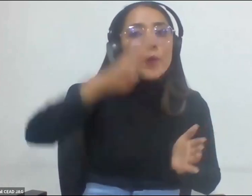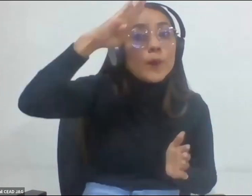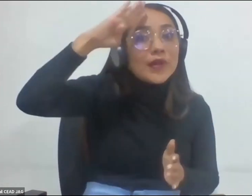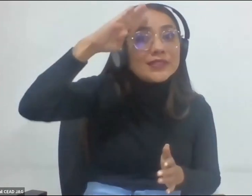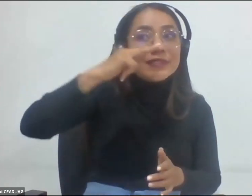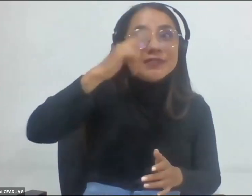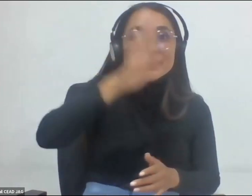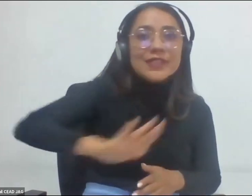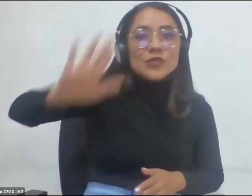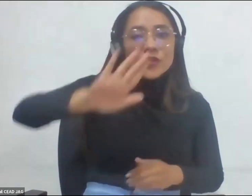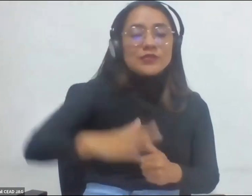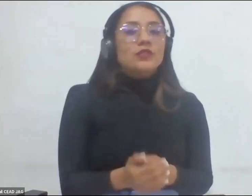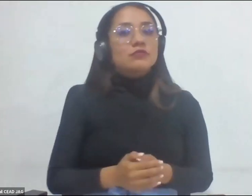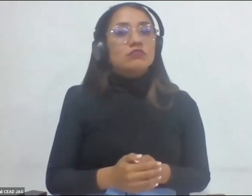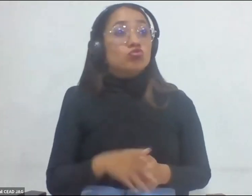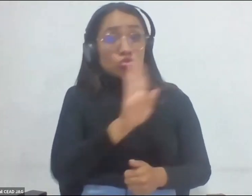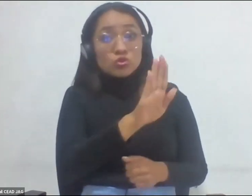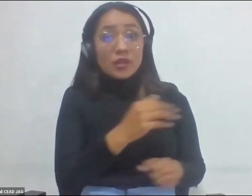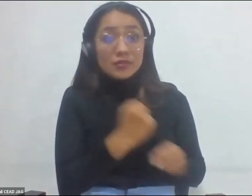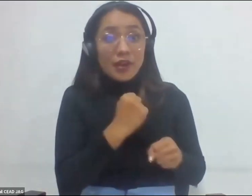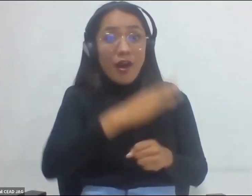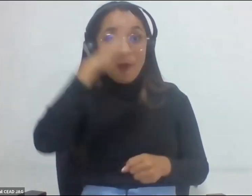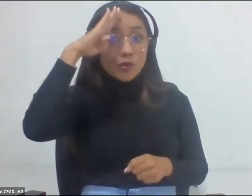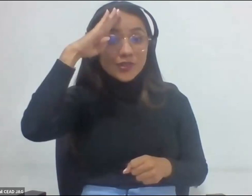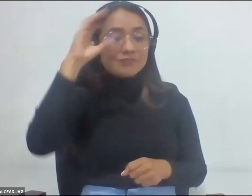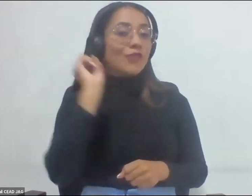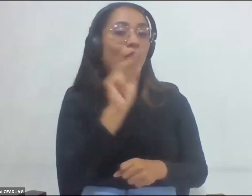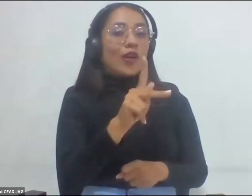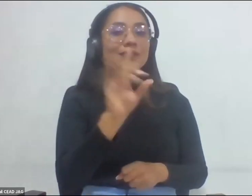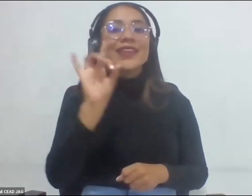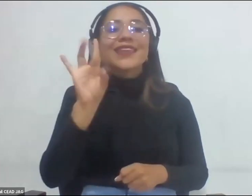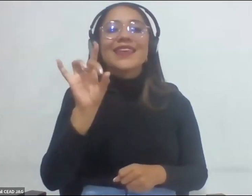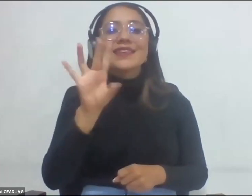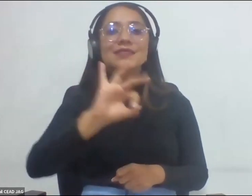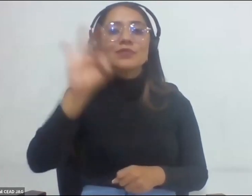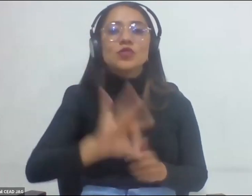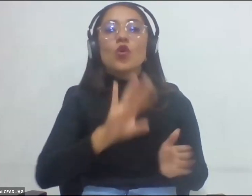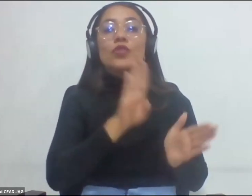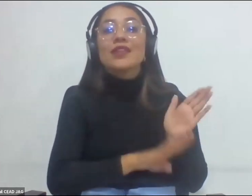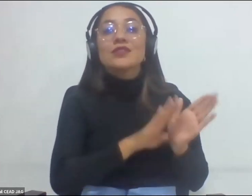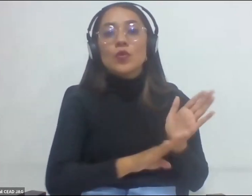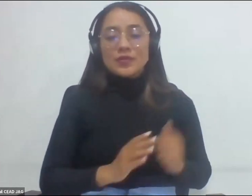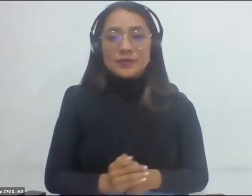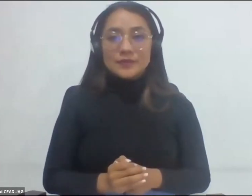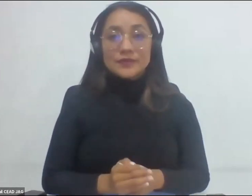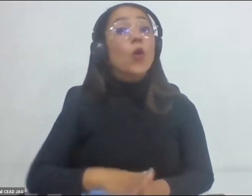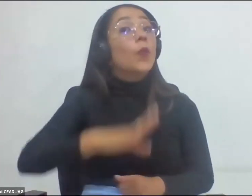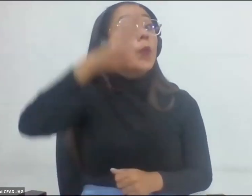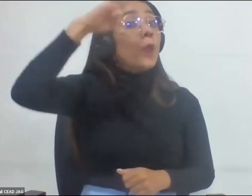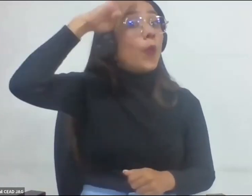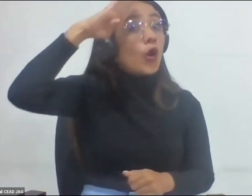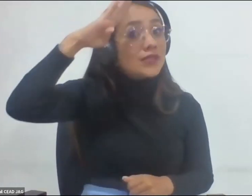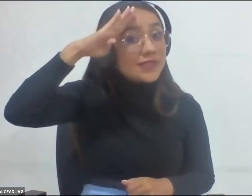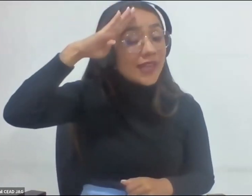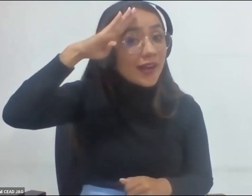miembro activo de una fuerza pues tiene derecho al 15% de descuento en el caso del policía de la gente de policía